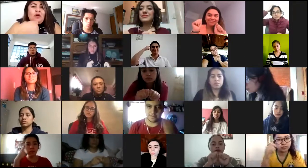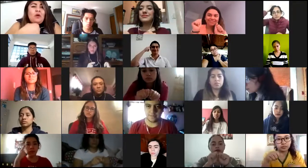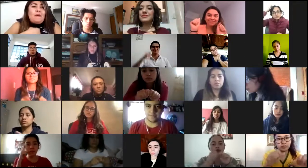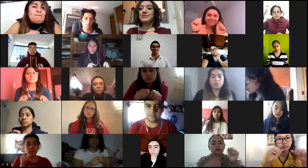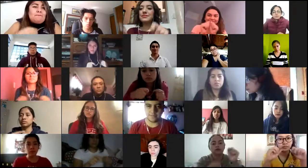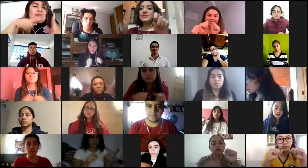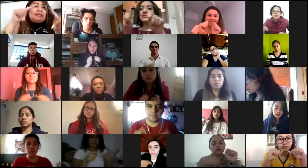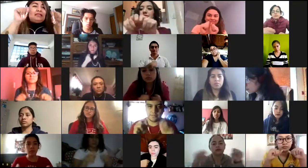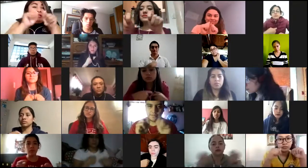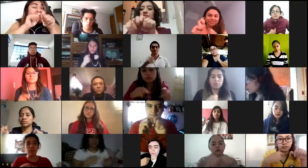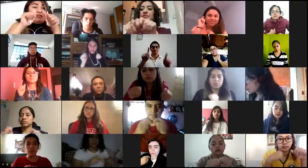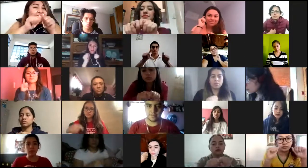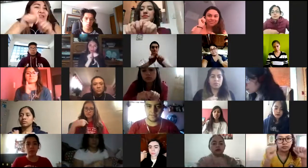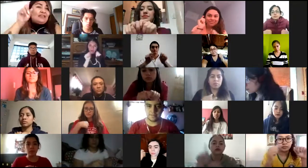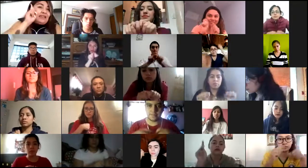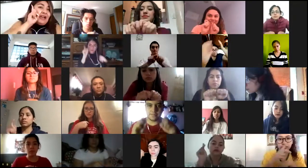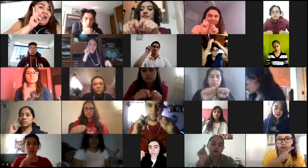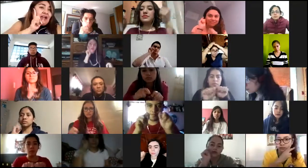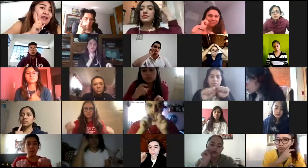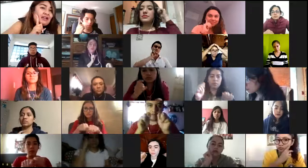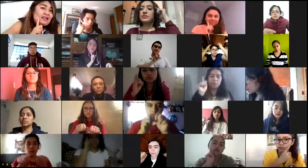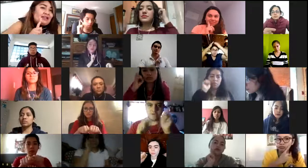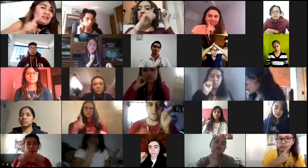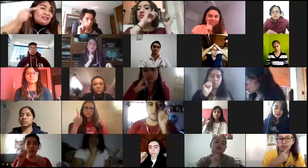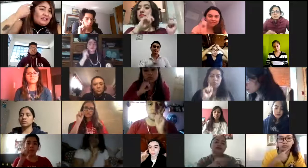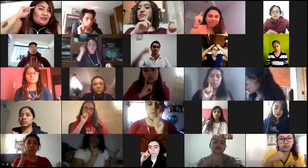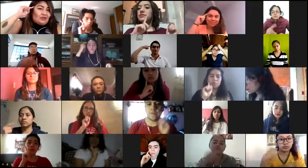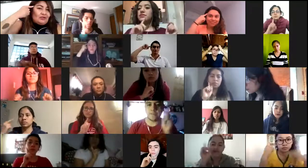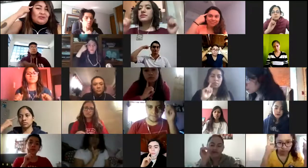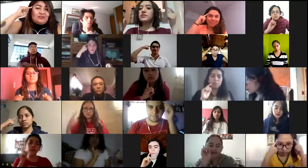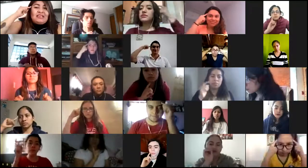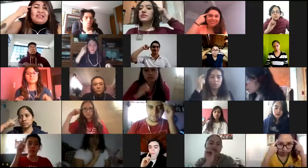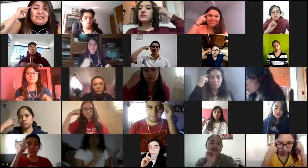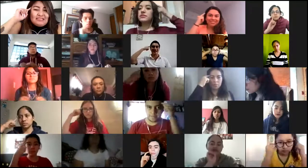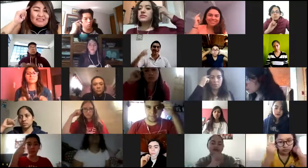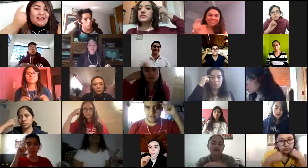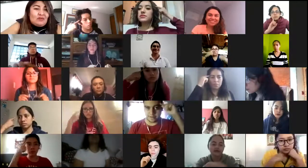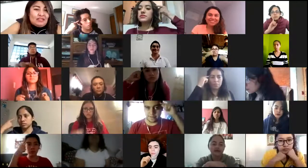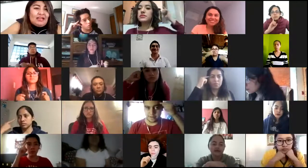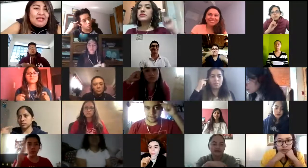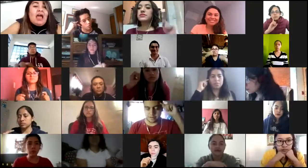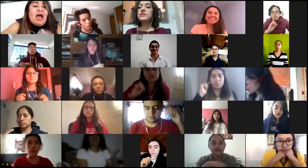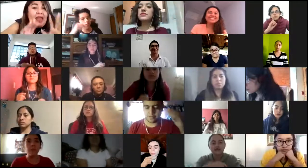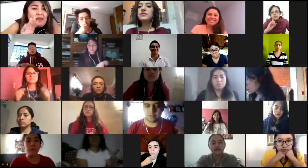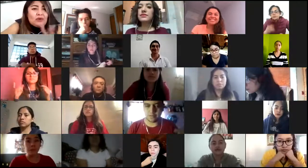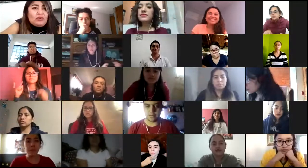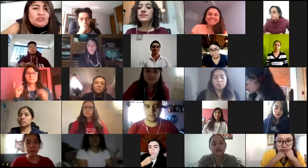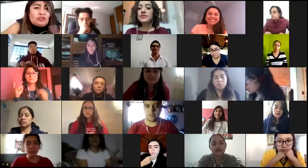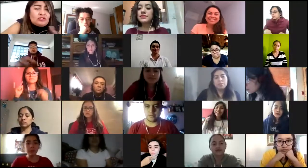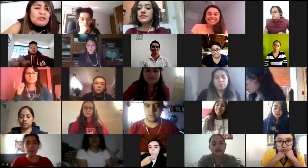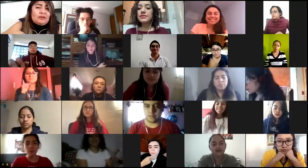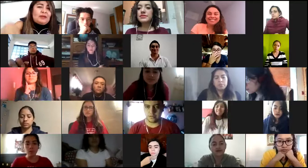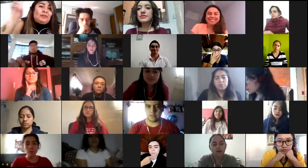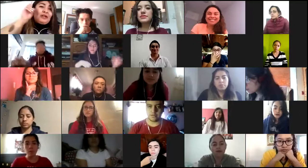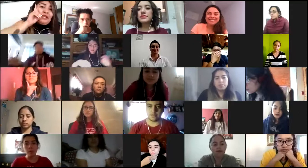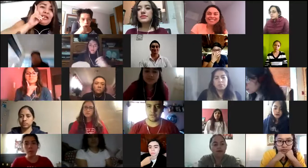enojó? Mi tía se enojó. ¿Sí, sí se dan cuenta? Hay algunos sordos